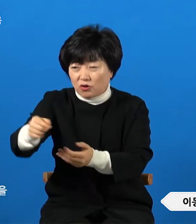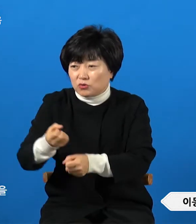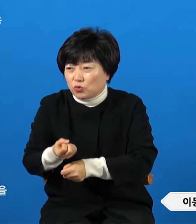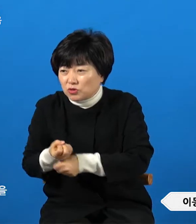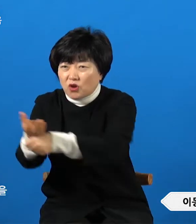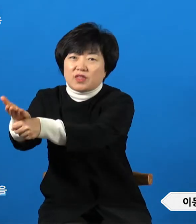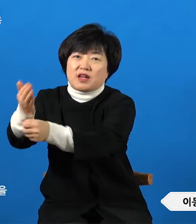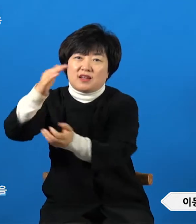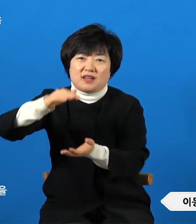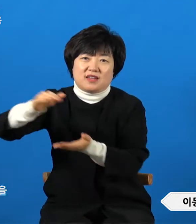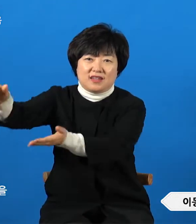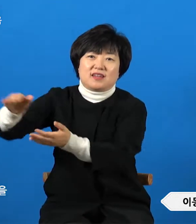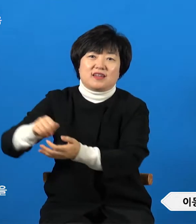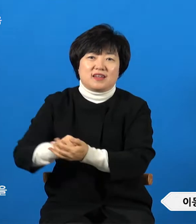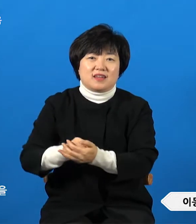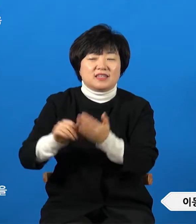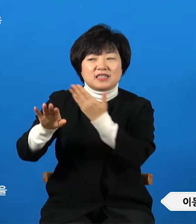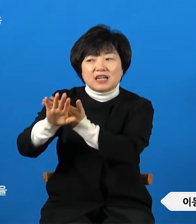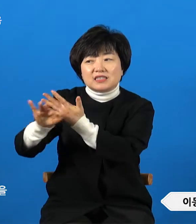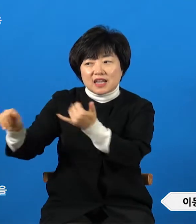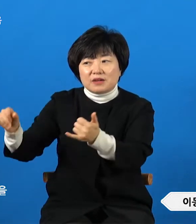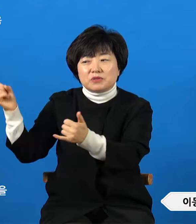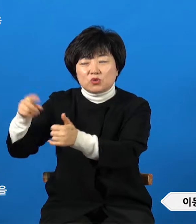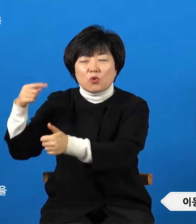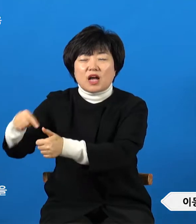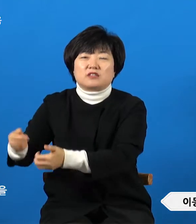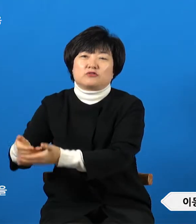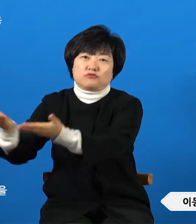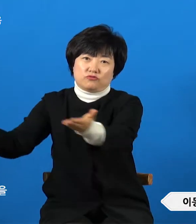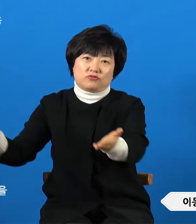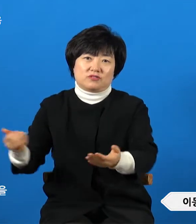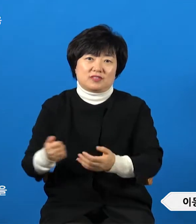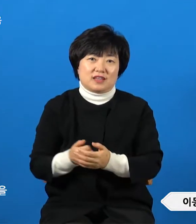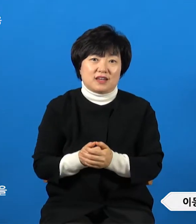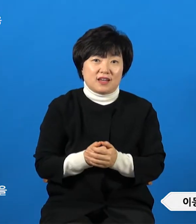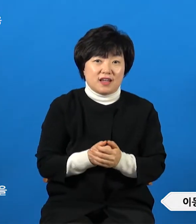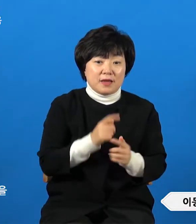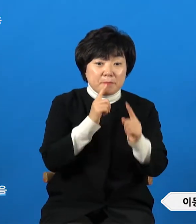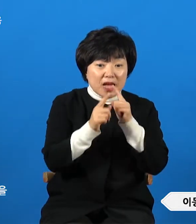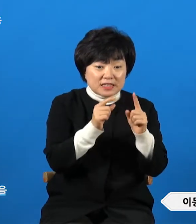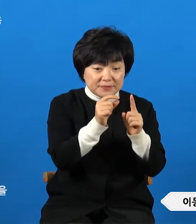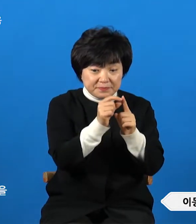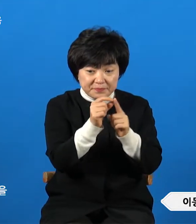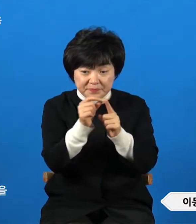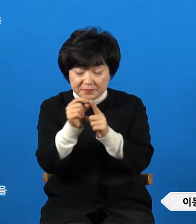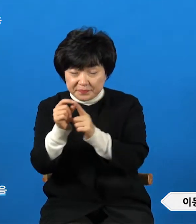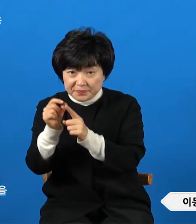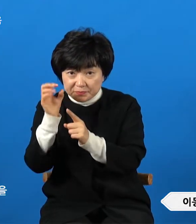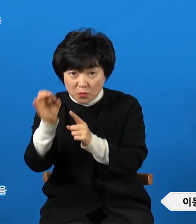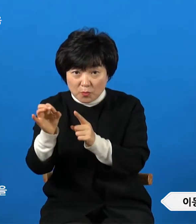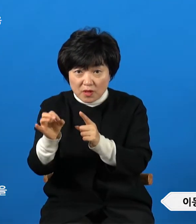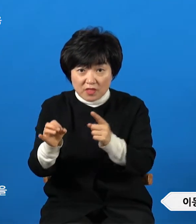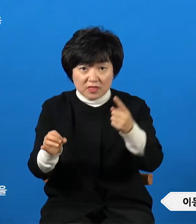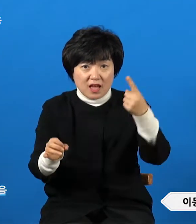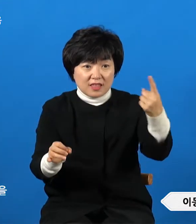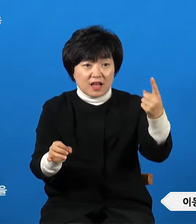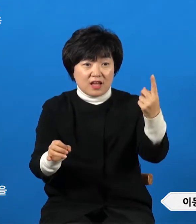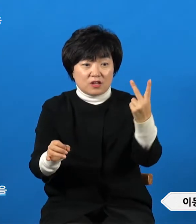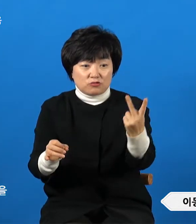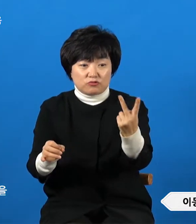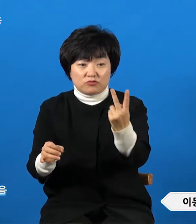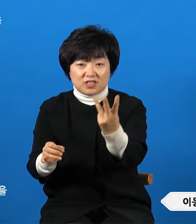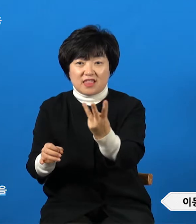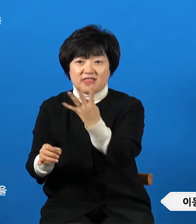사람들을 가르칠 수 있으리라. 이 구절을 자세히 들여다보면 여기 복음의 4세대가 등장해요.